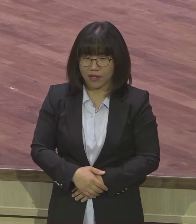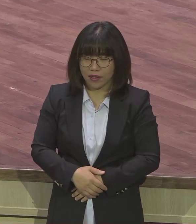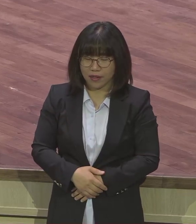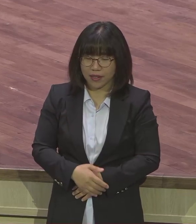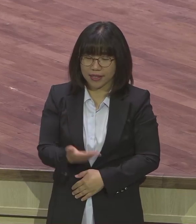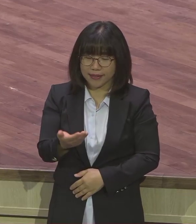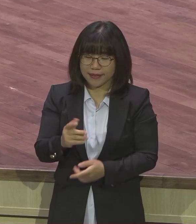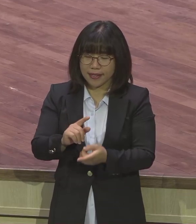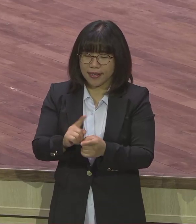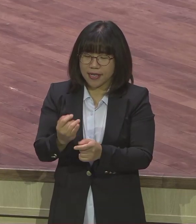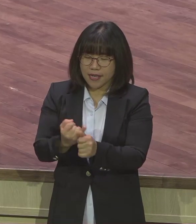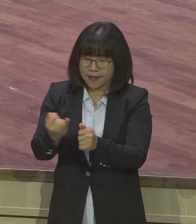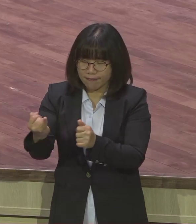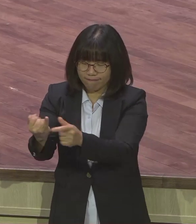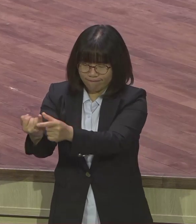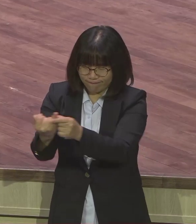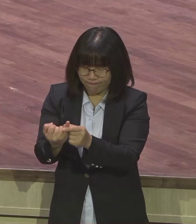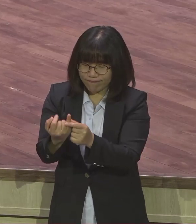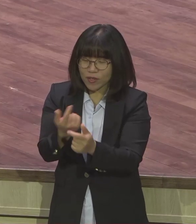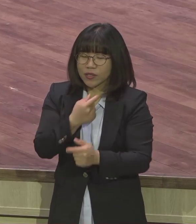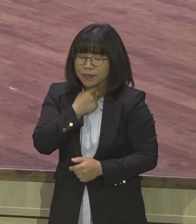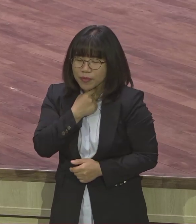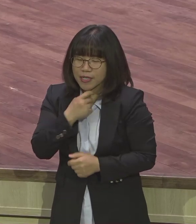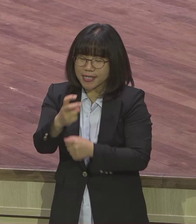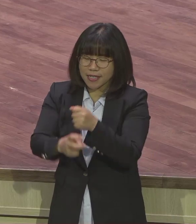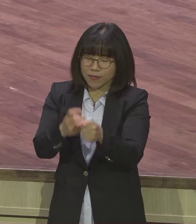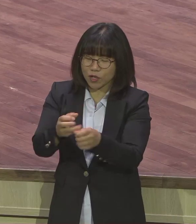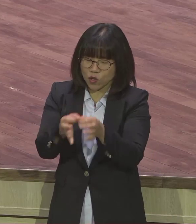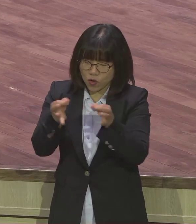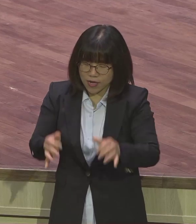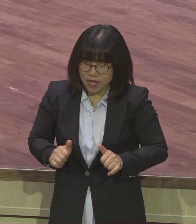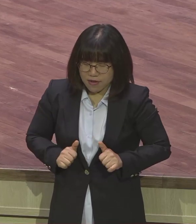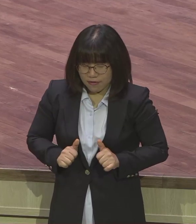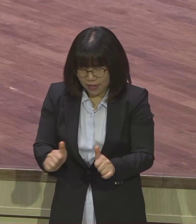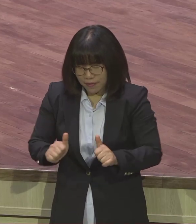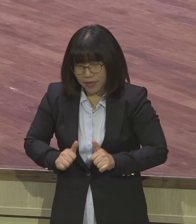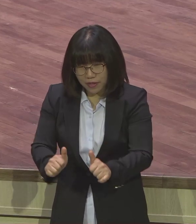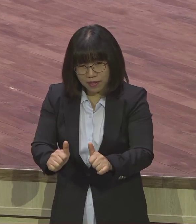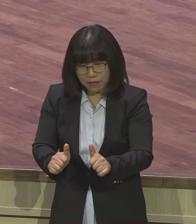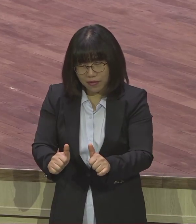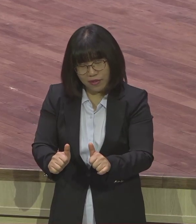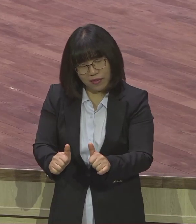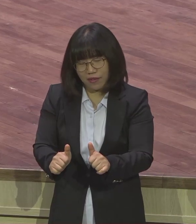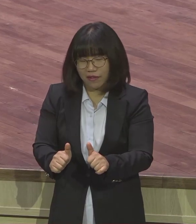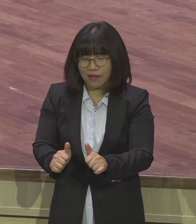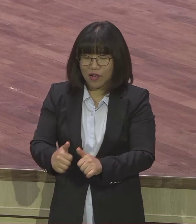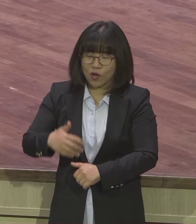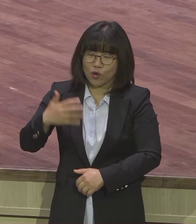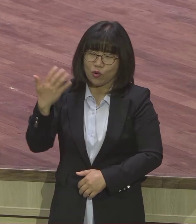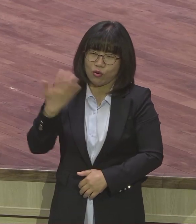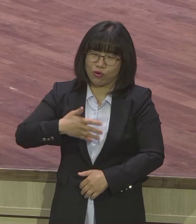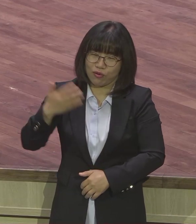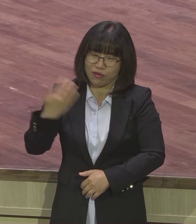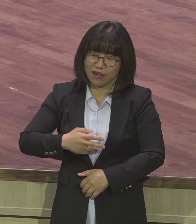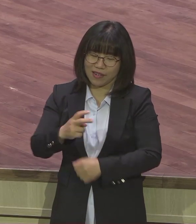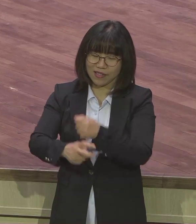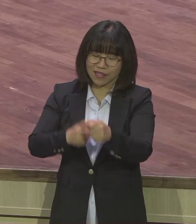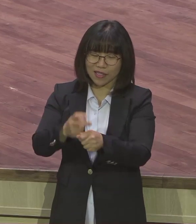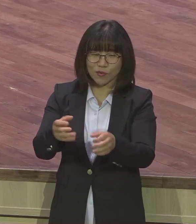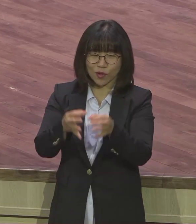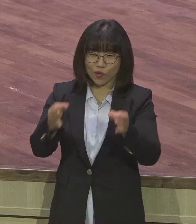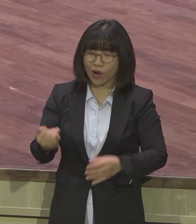대단하지요. 집중력이 그냥 보통 남자가 아니지요. 20년을 그러게